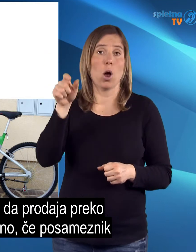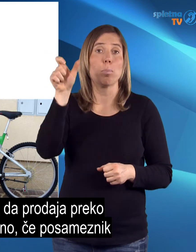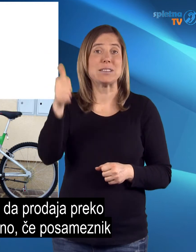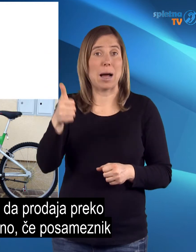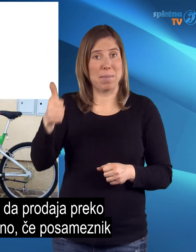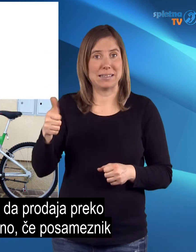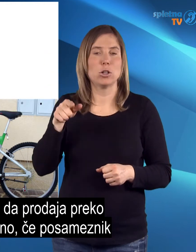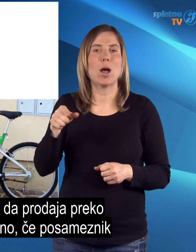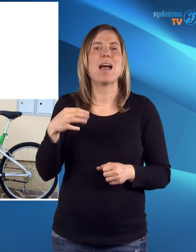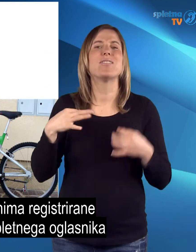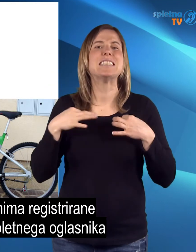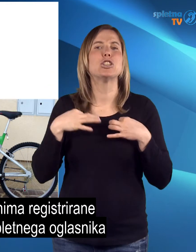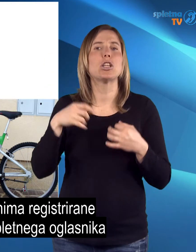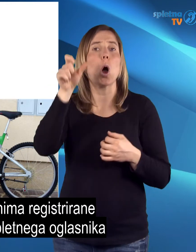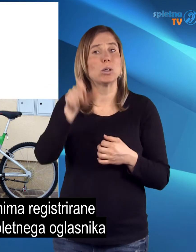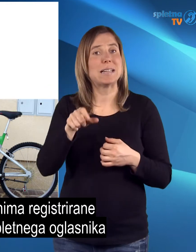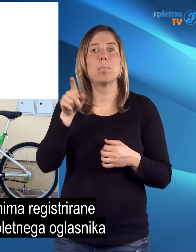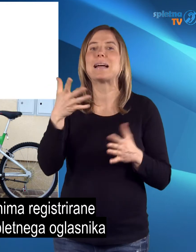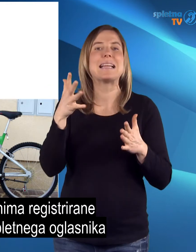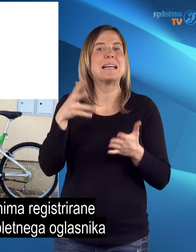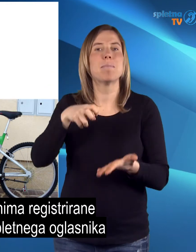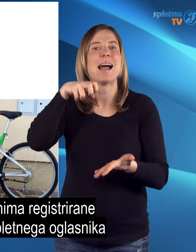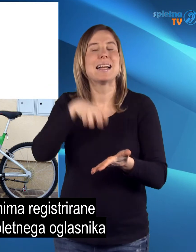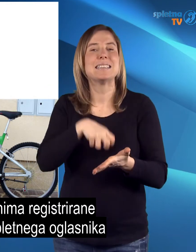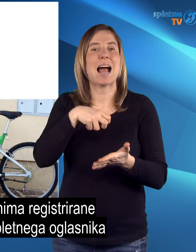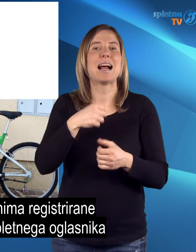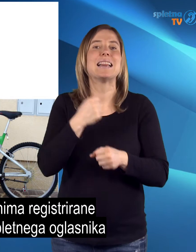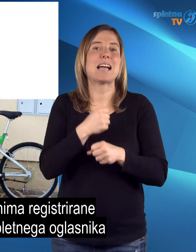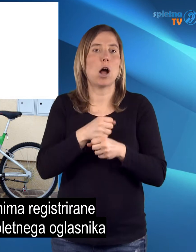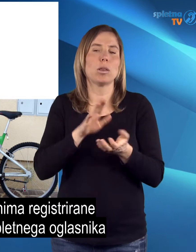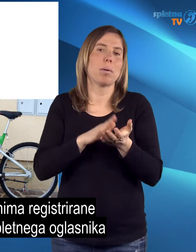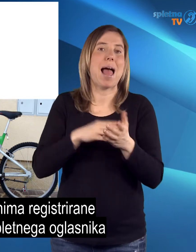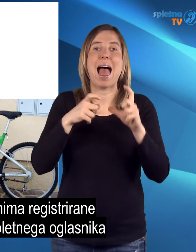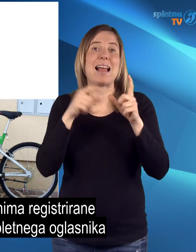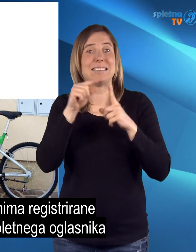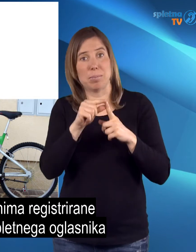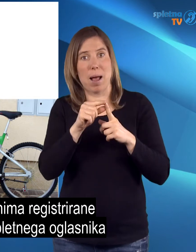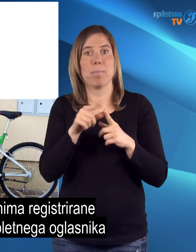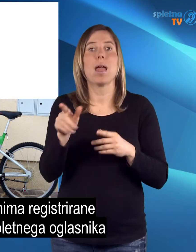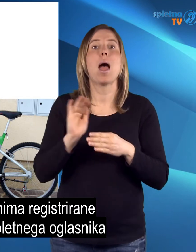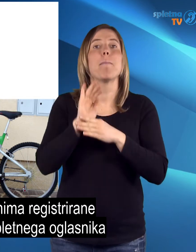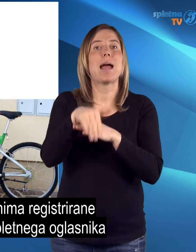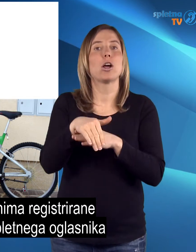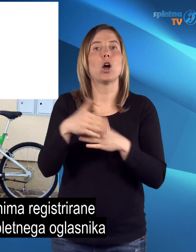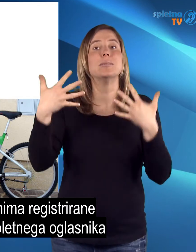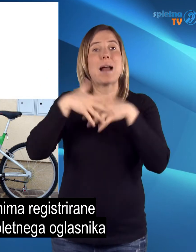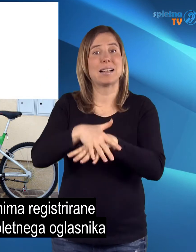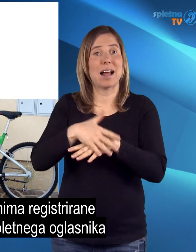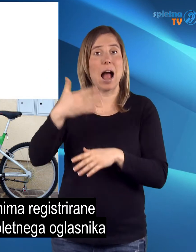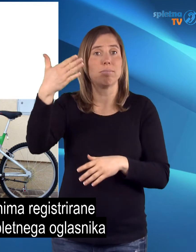registrirane dejavnosti, preko spletnega oglasnika občasno prodaja svoje lastne rabljene izdelke po ceni, ki